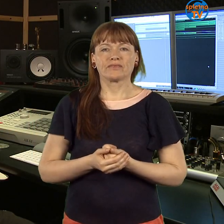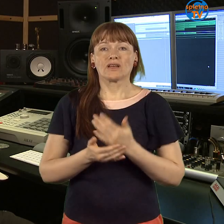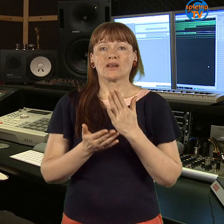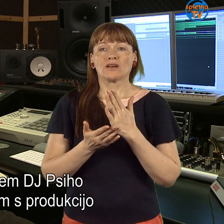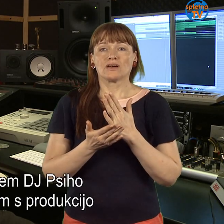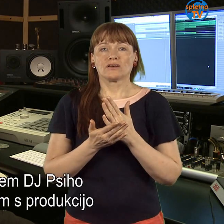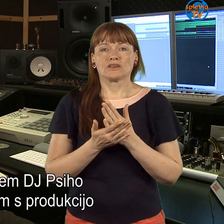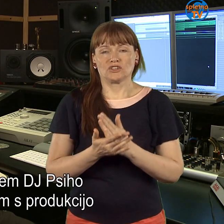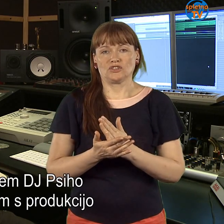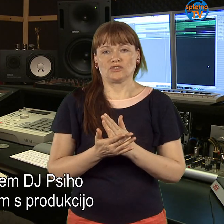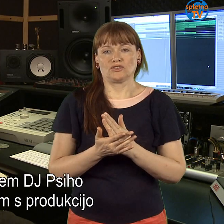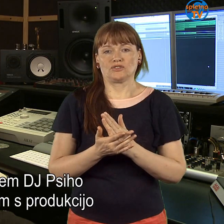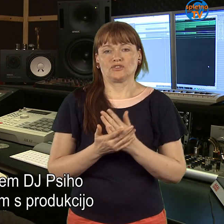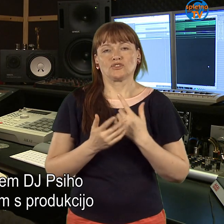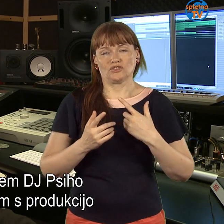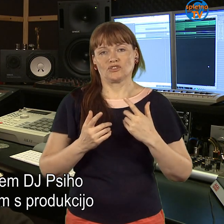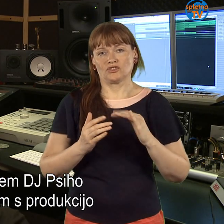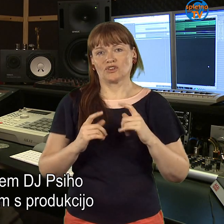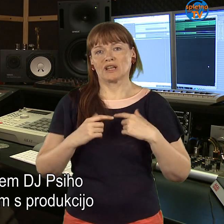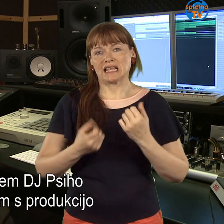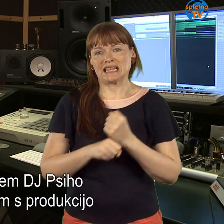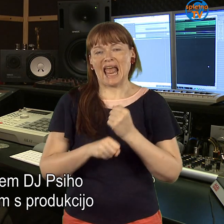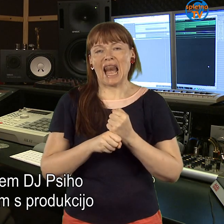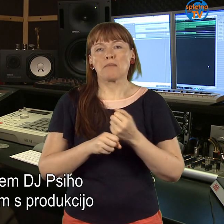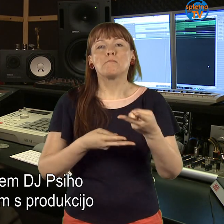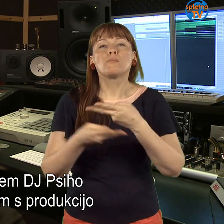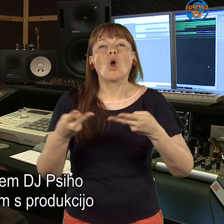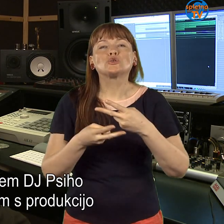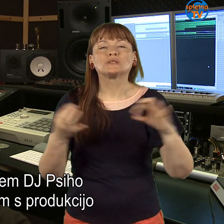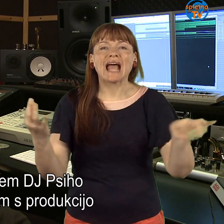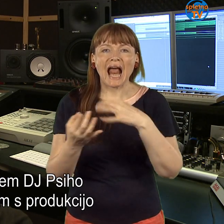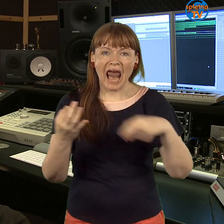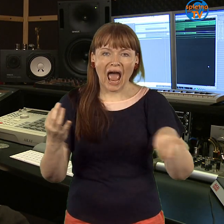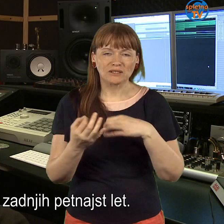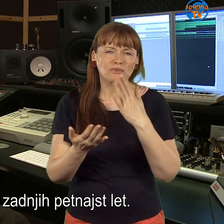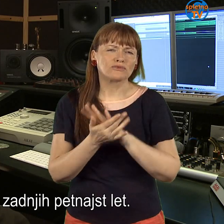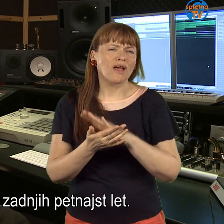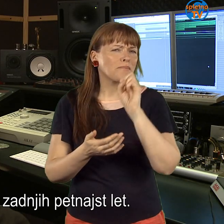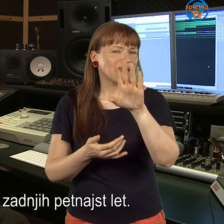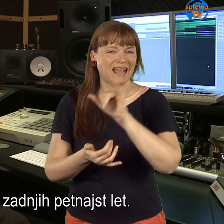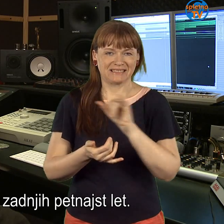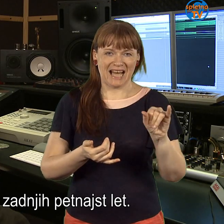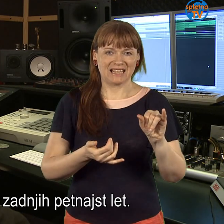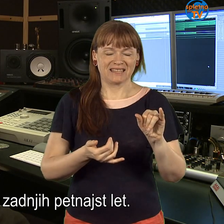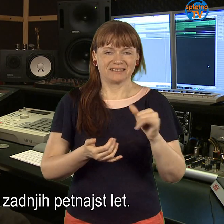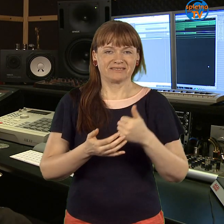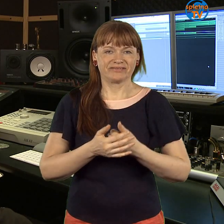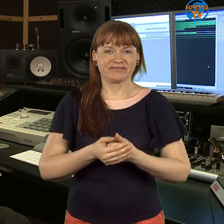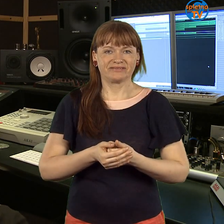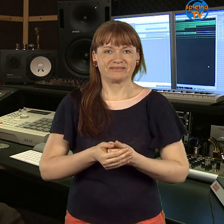Živijo, sem DJ Psiho in se ukvarjam s produkcijo glasbe in DJ-jem zadnjih 15 let.